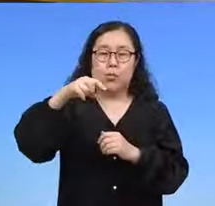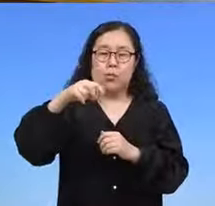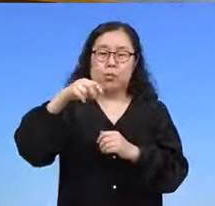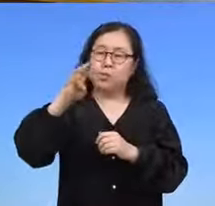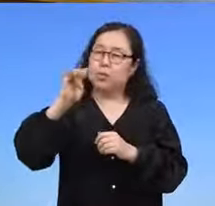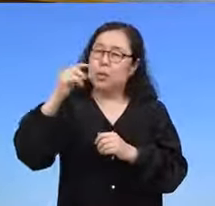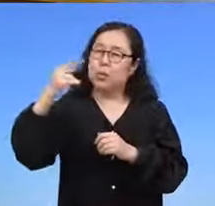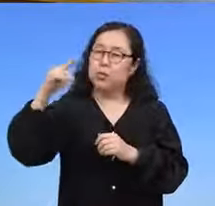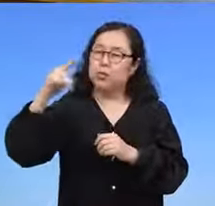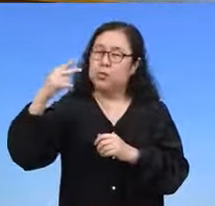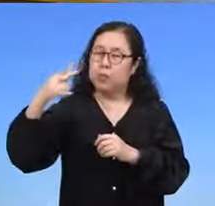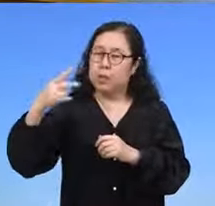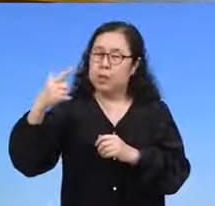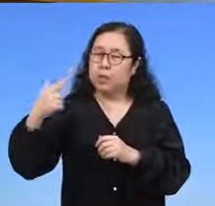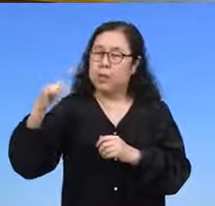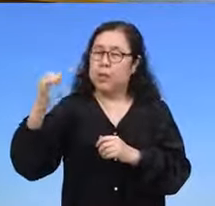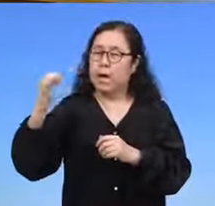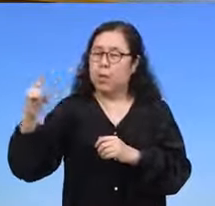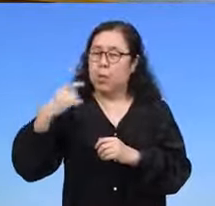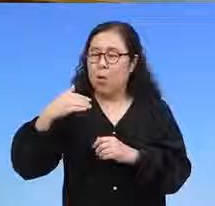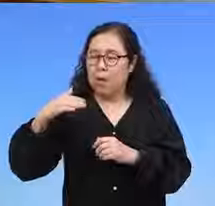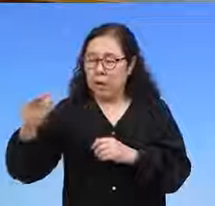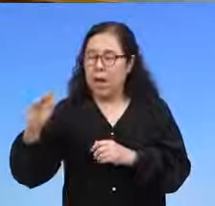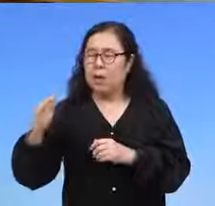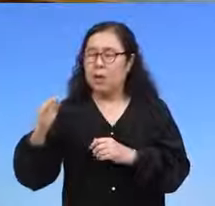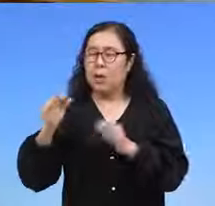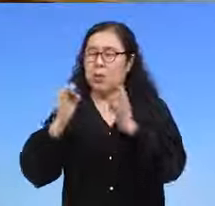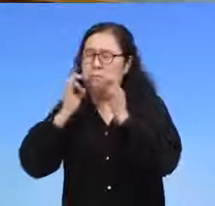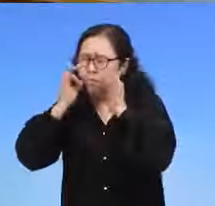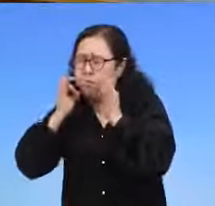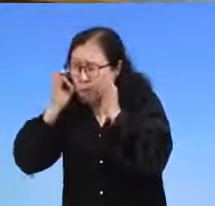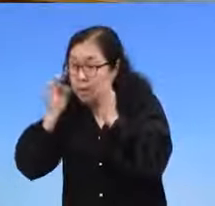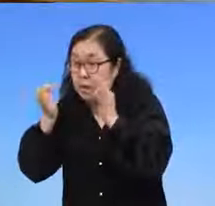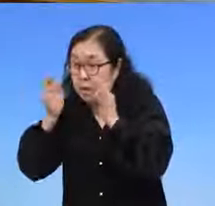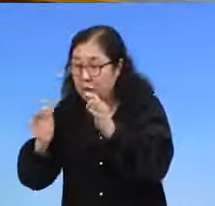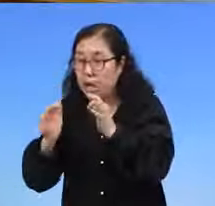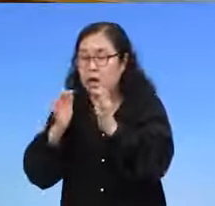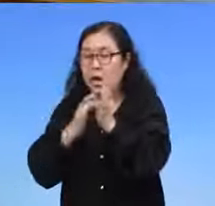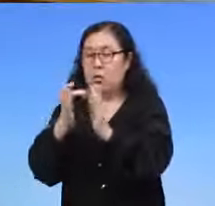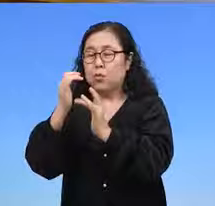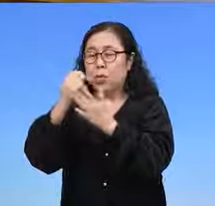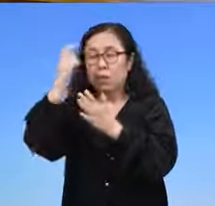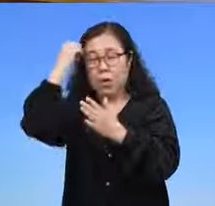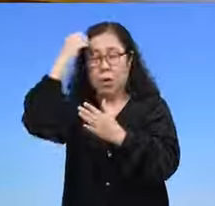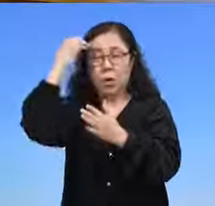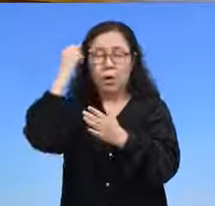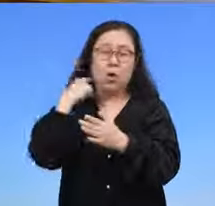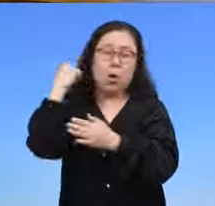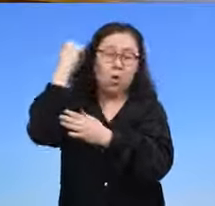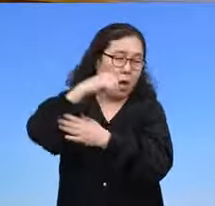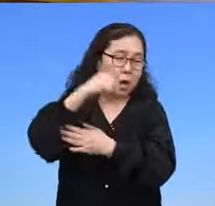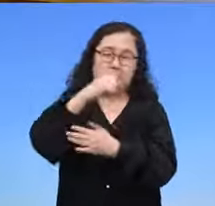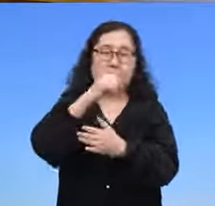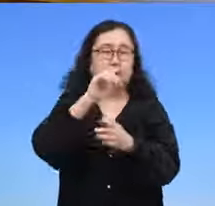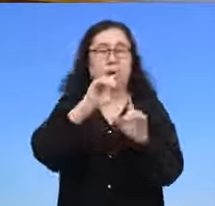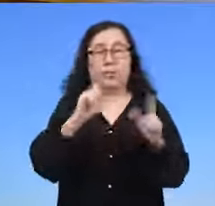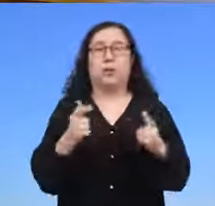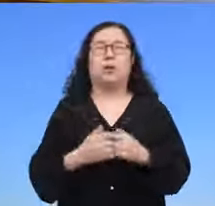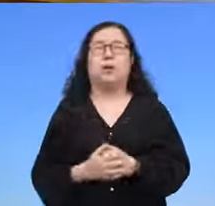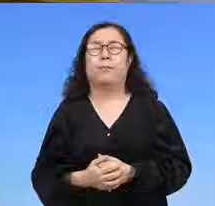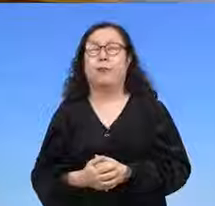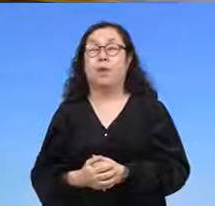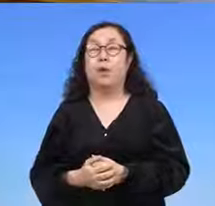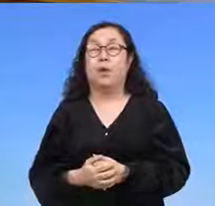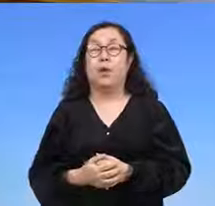비두니아로 가고자 애쓰되 예수의 영이 허락하지 아니하시는지라. 지금 두 차례에